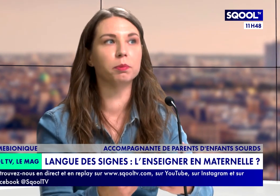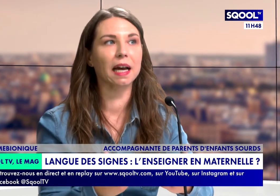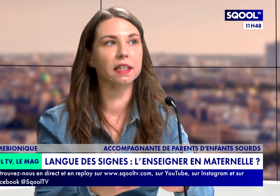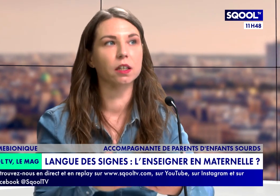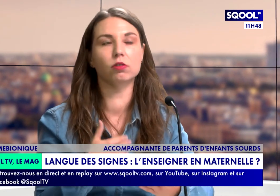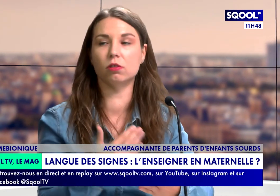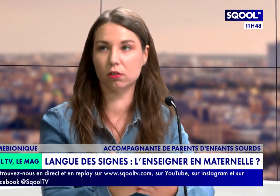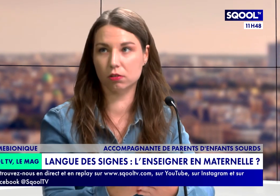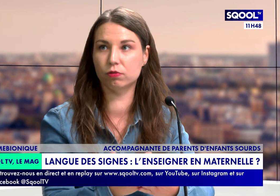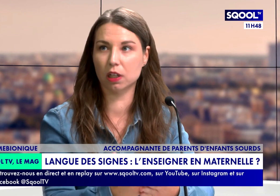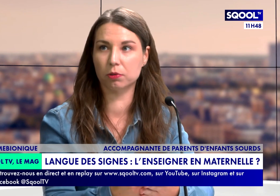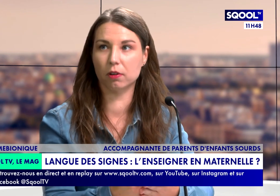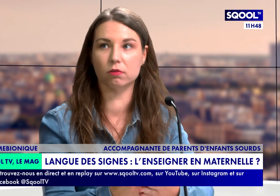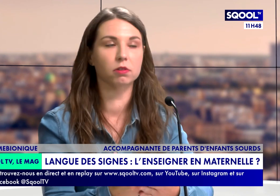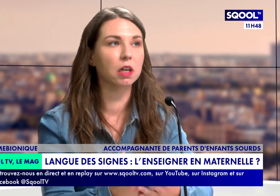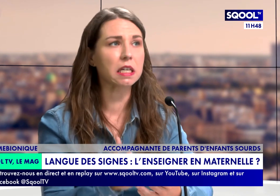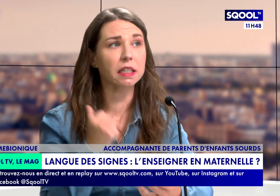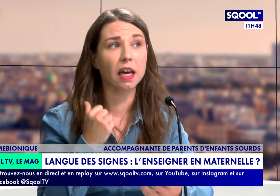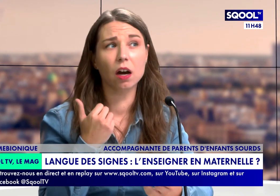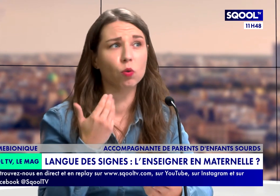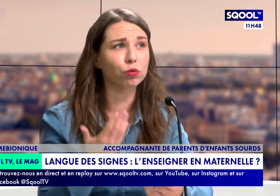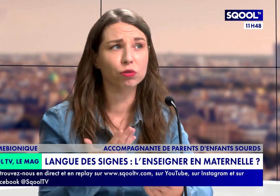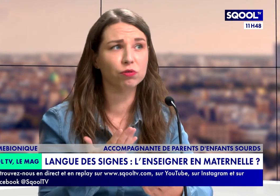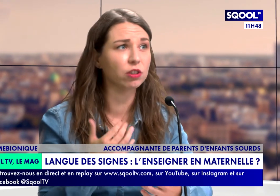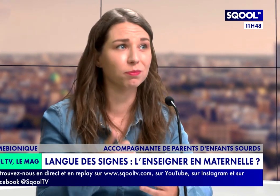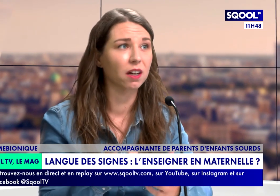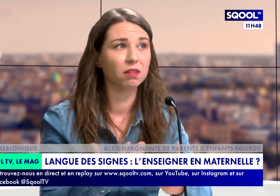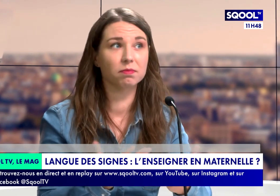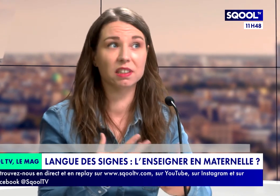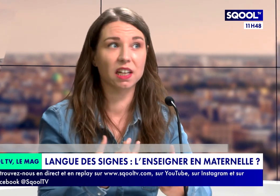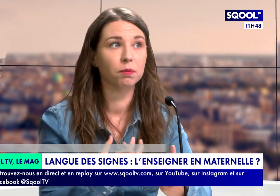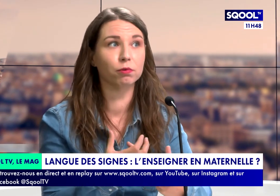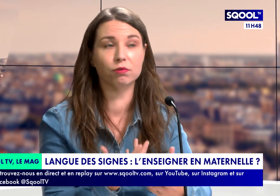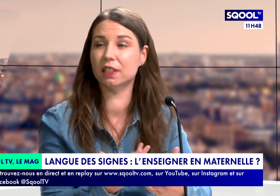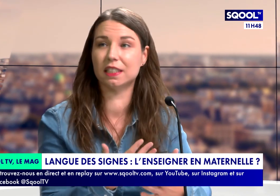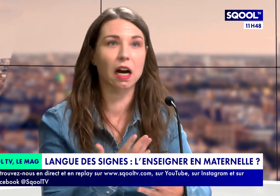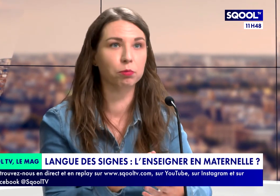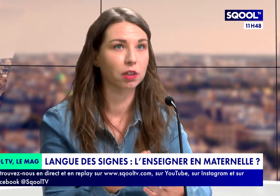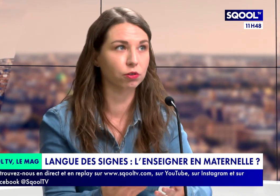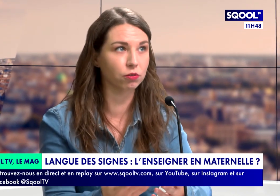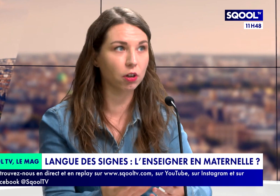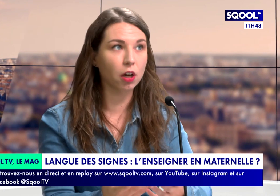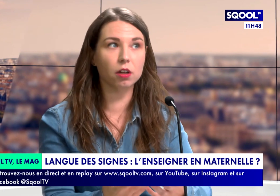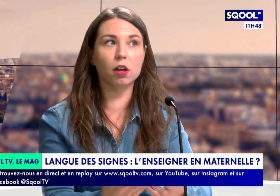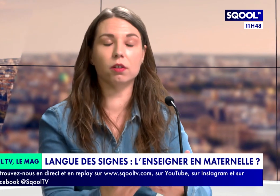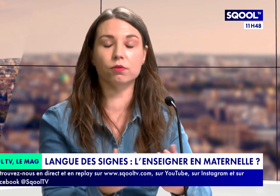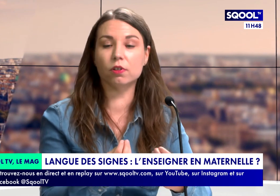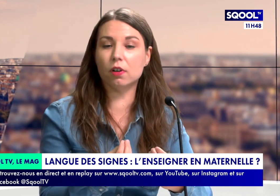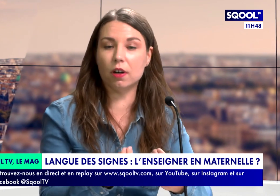pas acquérir une langue tout simplement. Donc hier, aujourd'hui, demain, déjà, pour lui, c'est un peu inconnu. Donc la